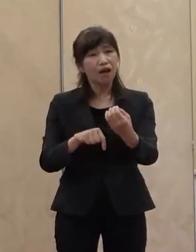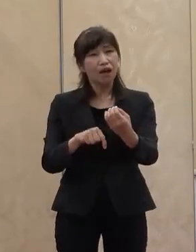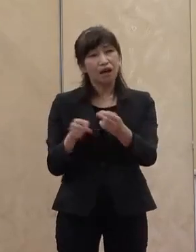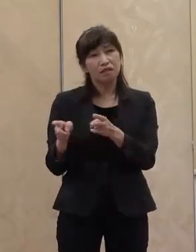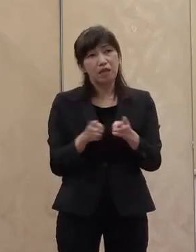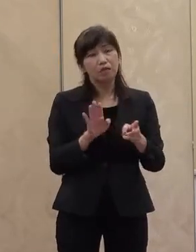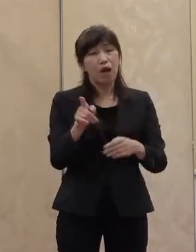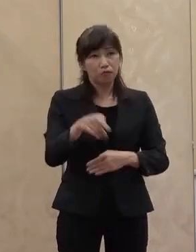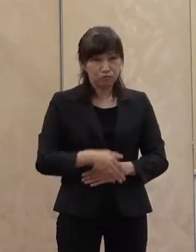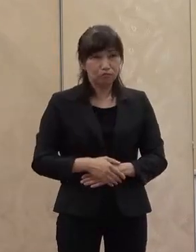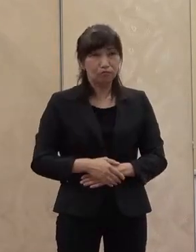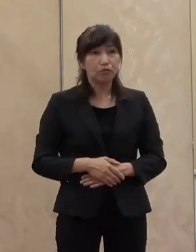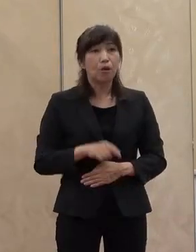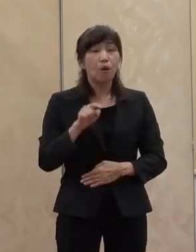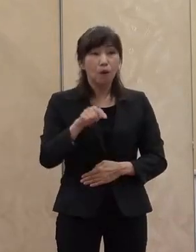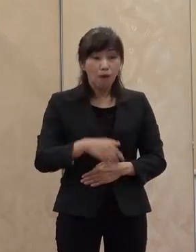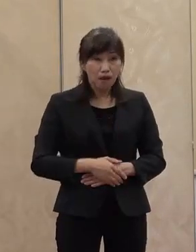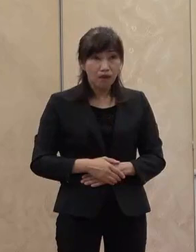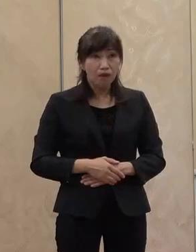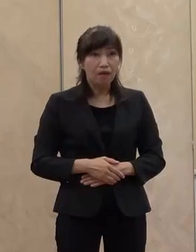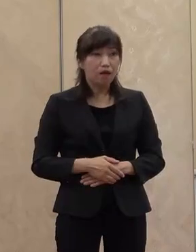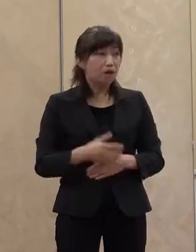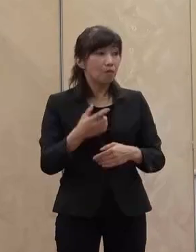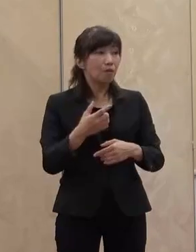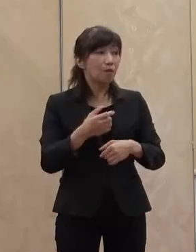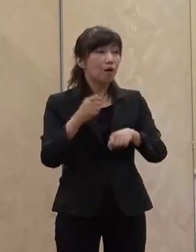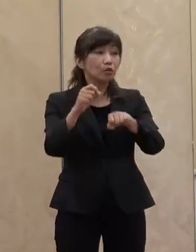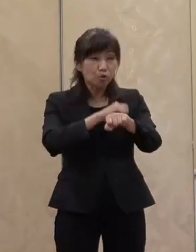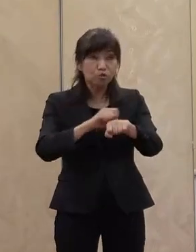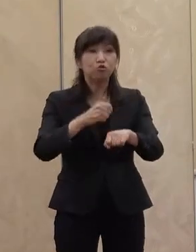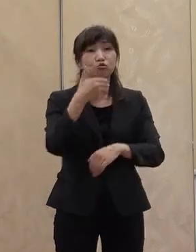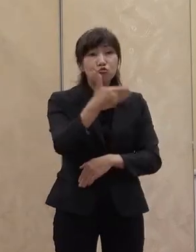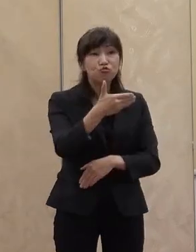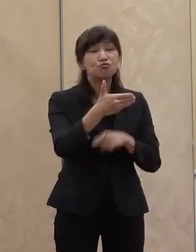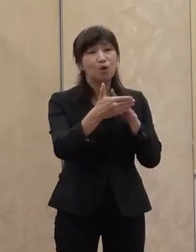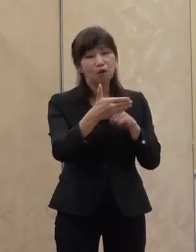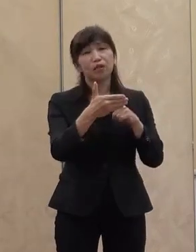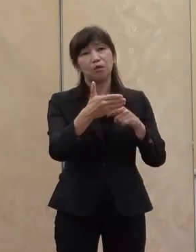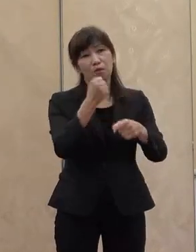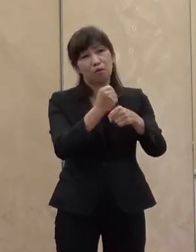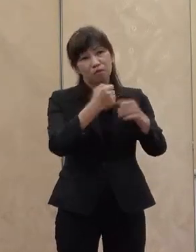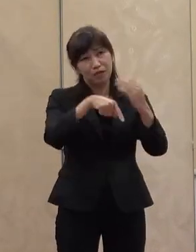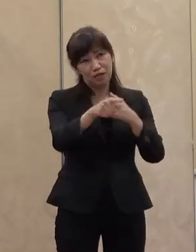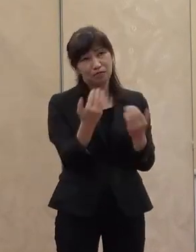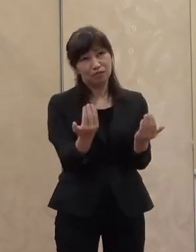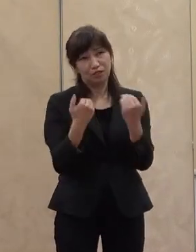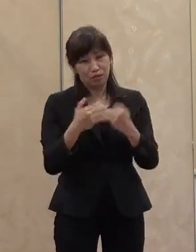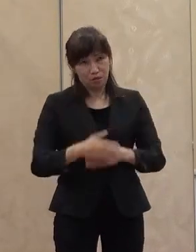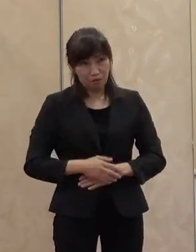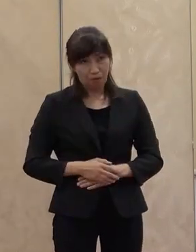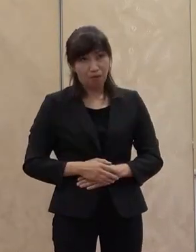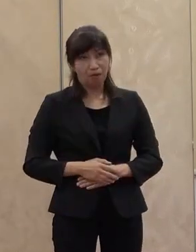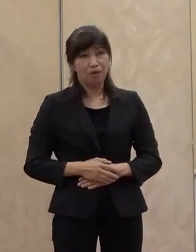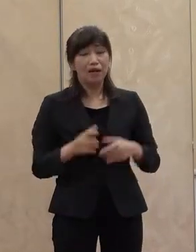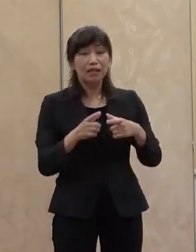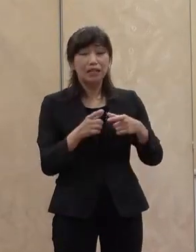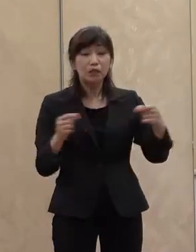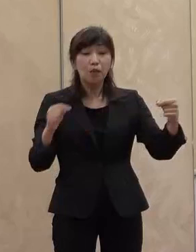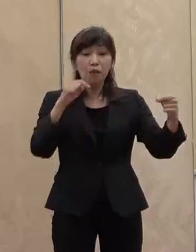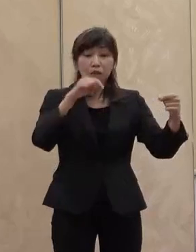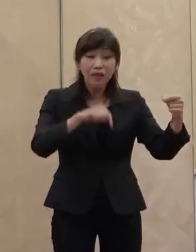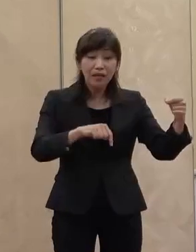トップ的なものを作っていかないと僕は難しい。でもじゃあその日本のとか一部の地域でね、税制度が違う